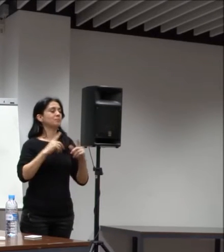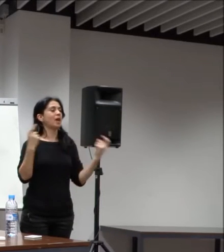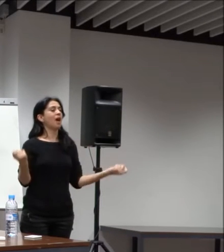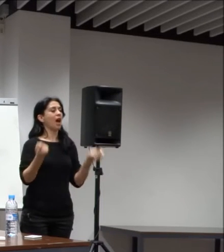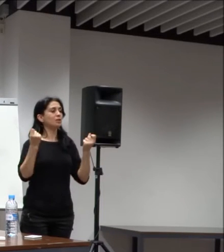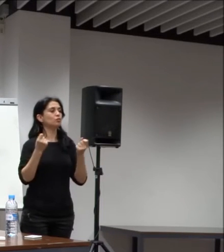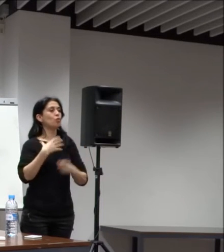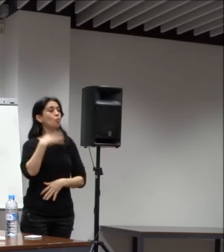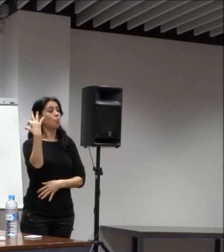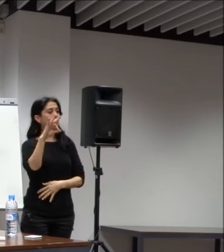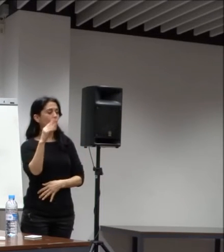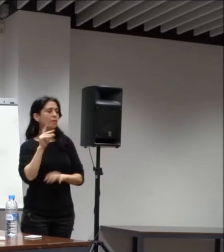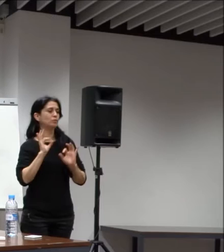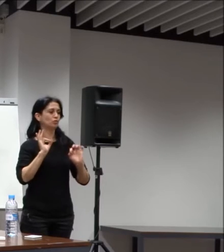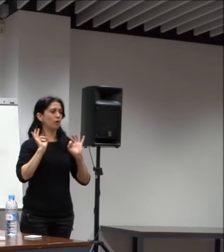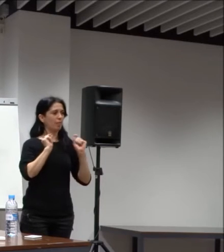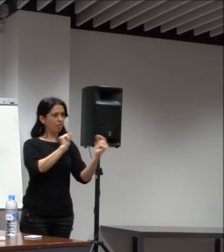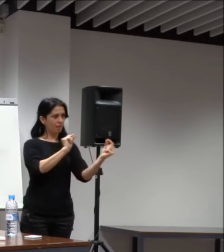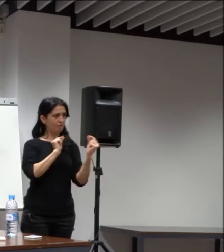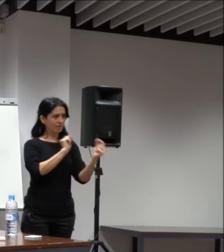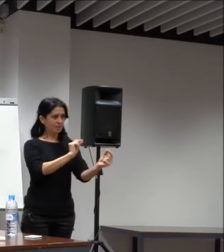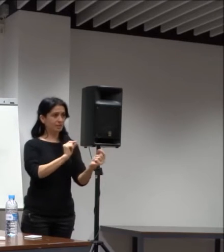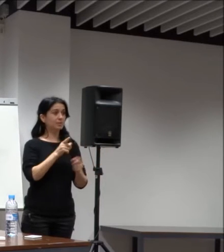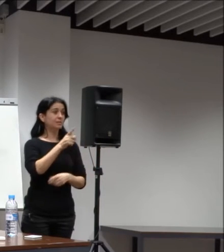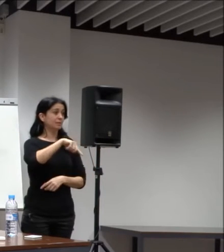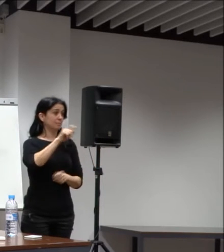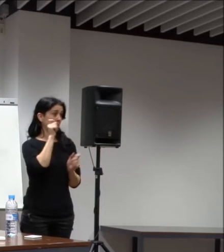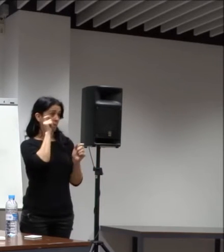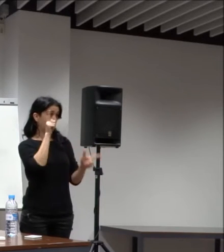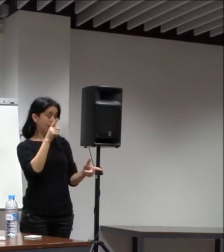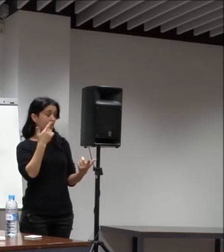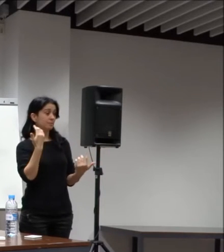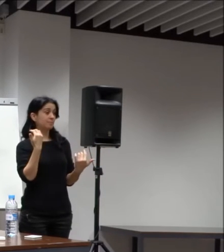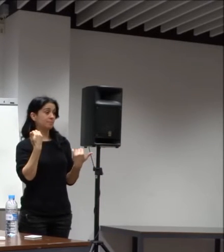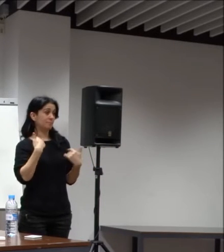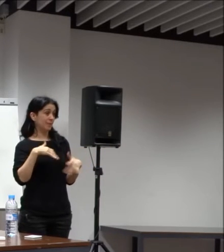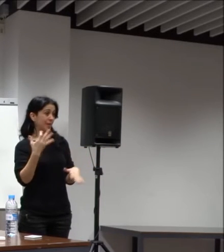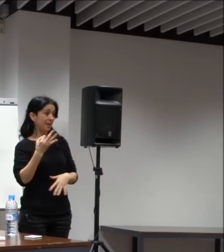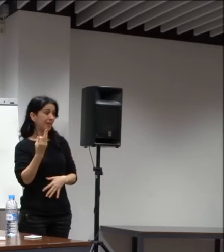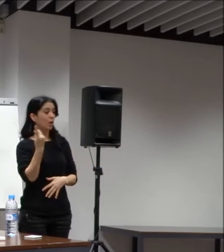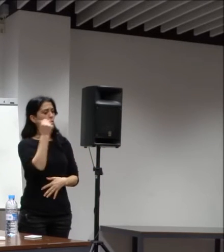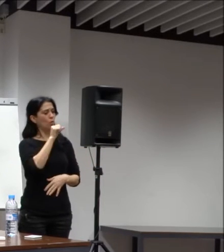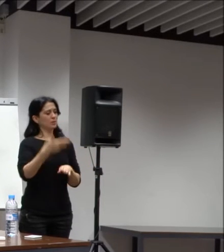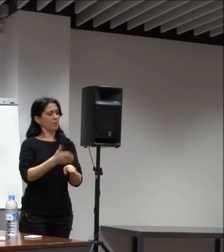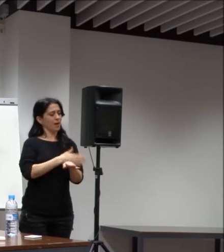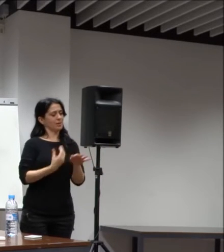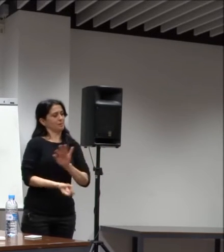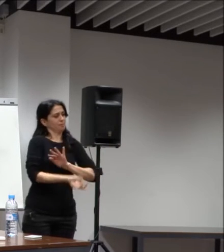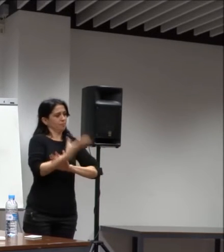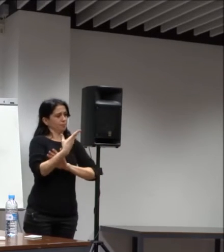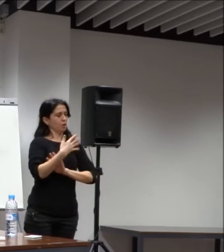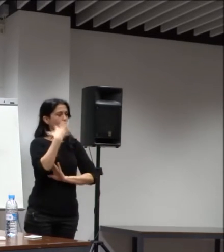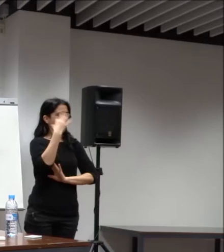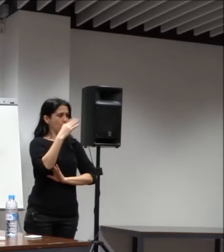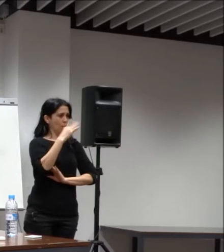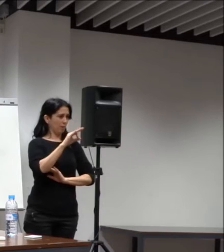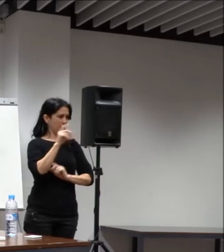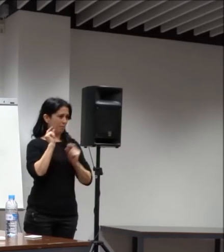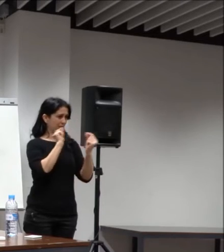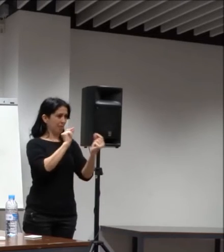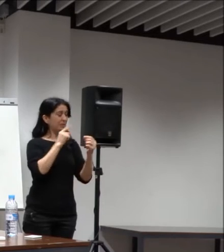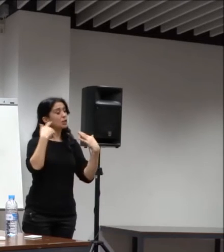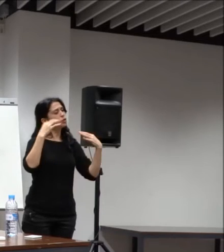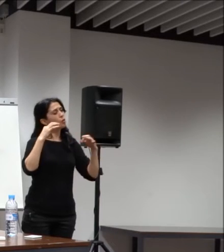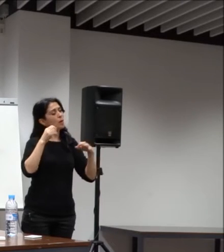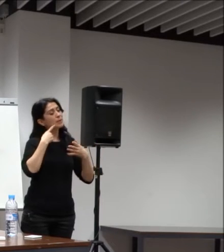Como habéis podido comprobar, en esta ocasión hemos adelantado una semana el Podem Debats. Normalmente lo solemos tener los últimos jueves de